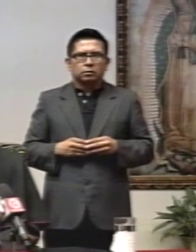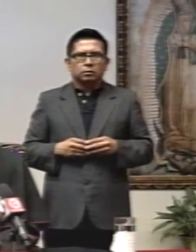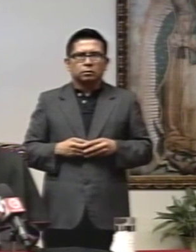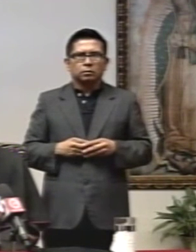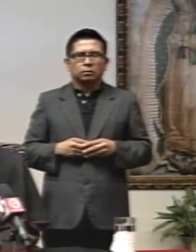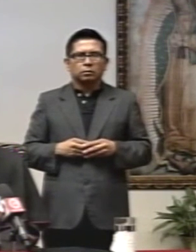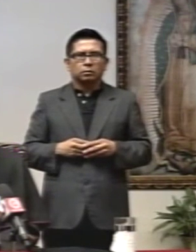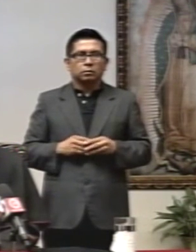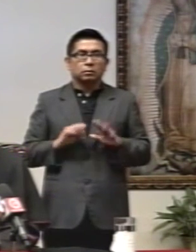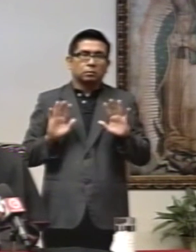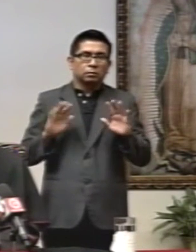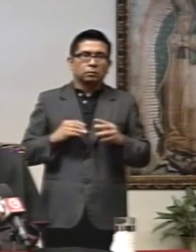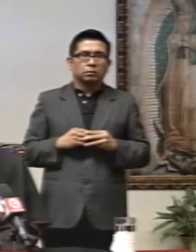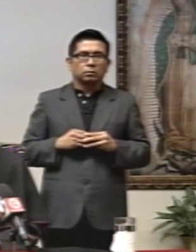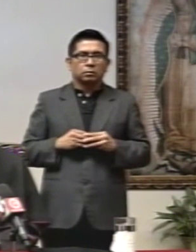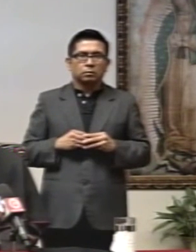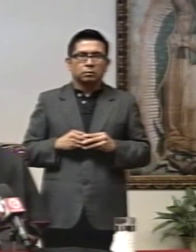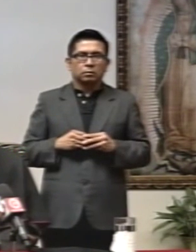Pero